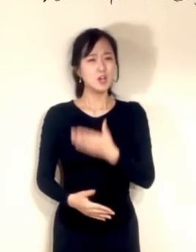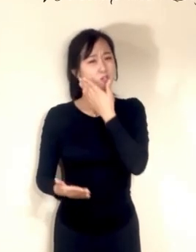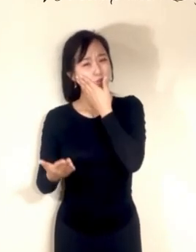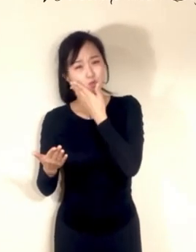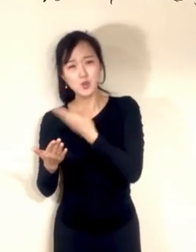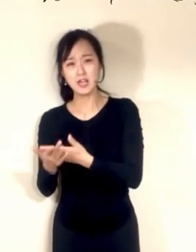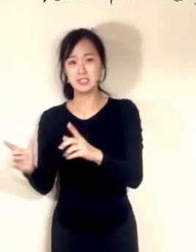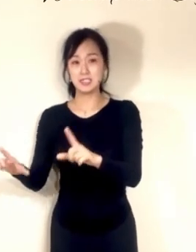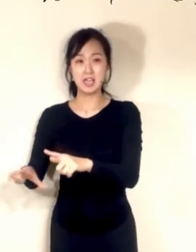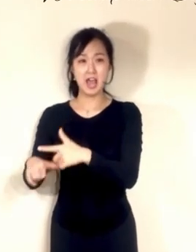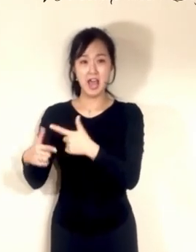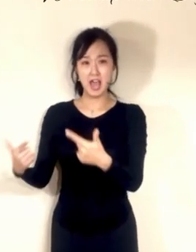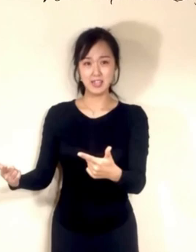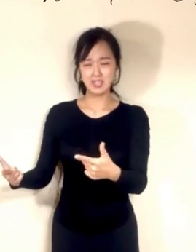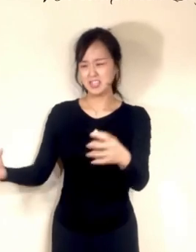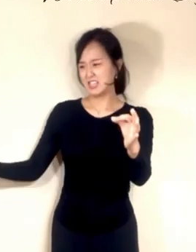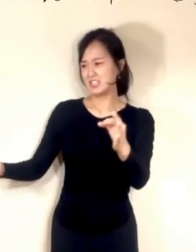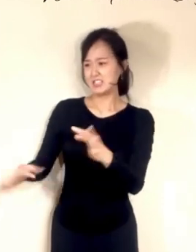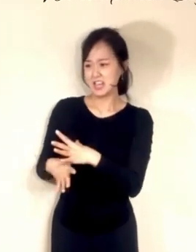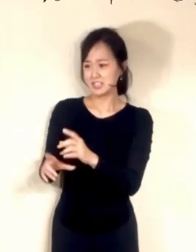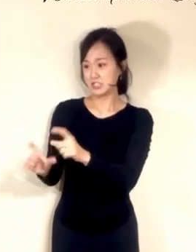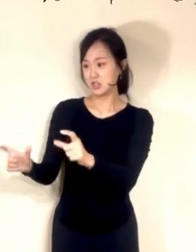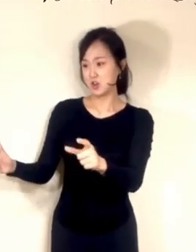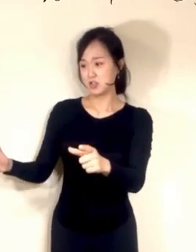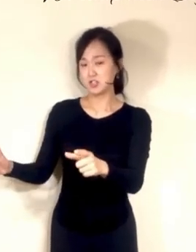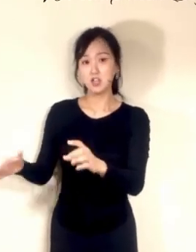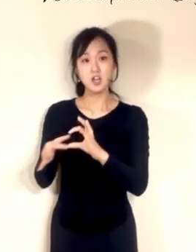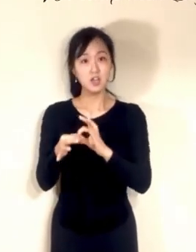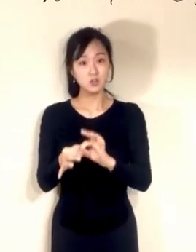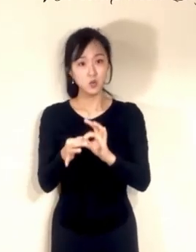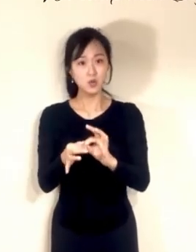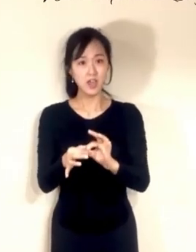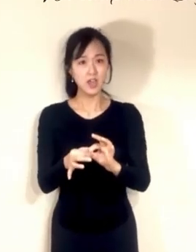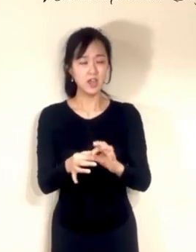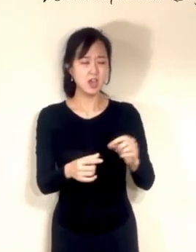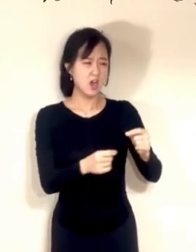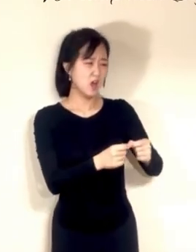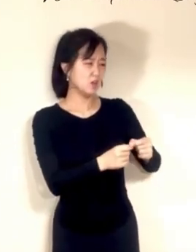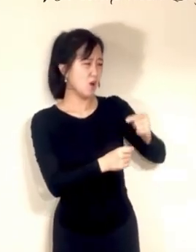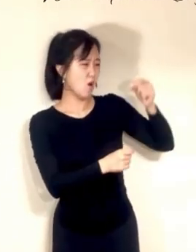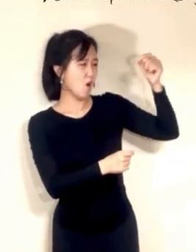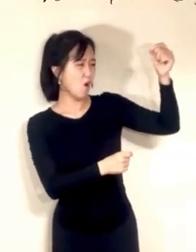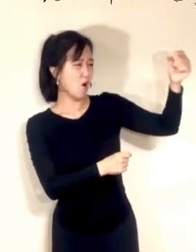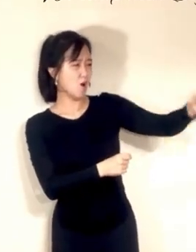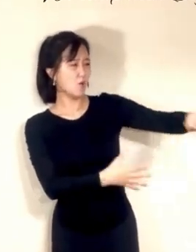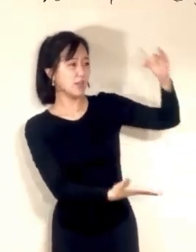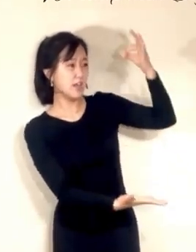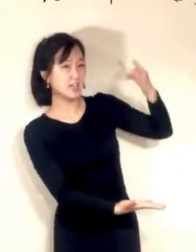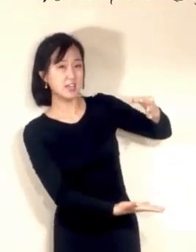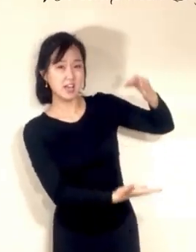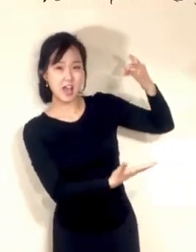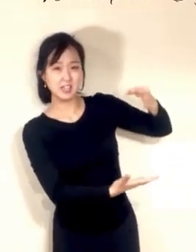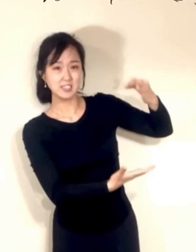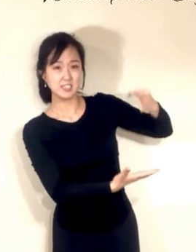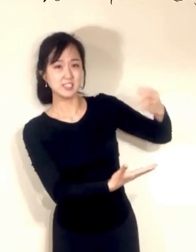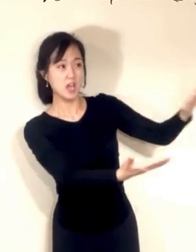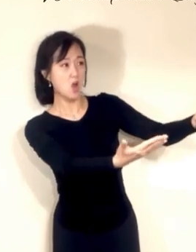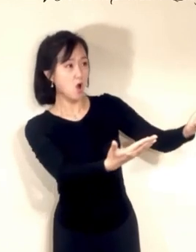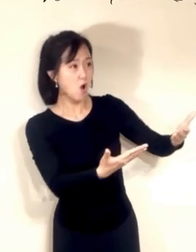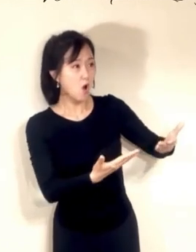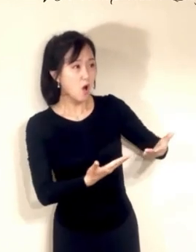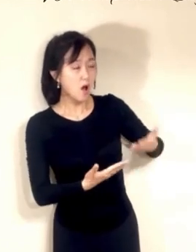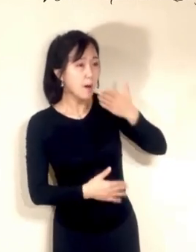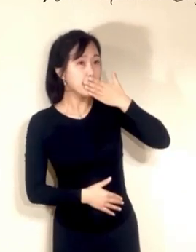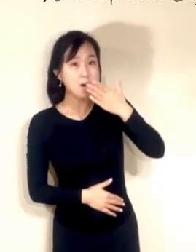진실로 그렇게 중요한 가치를 가지고 있지는 않은 것들을 가지고 영원한 가치를 가진 것을 얻을 수 있다라는